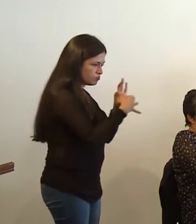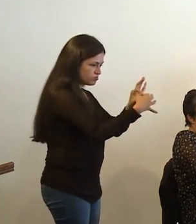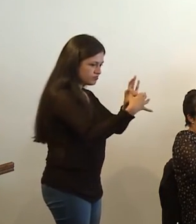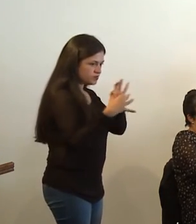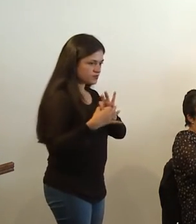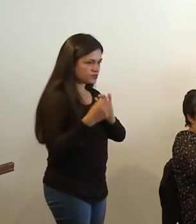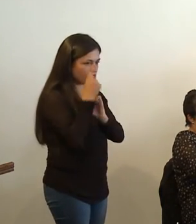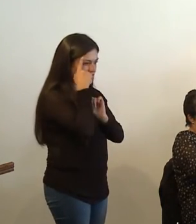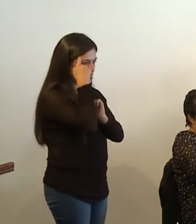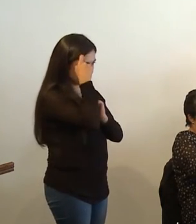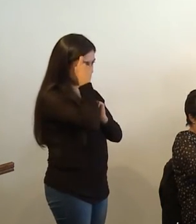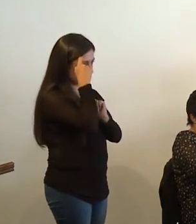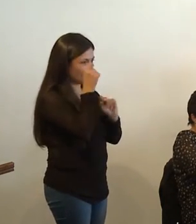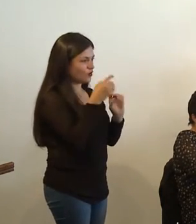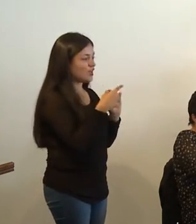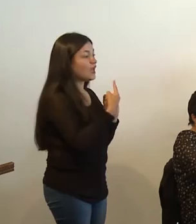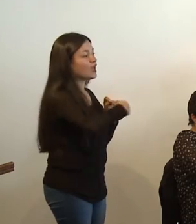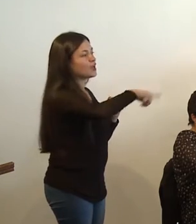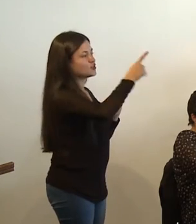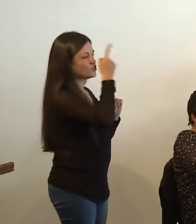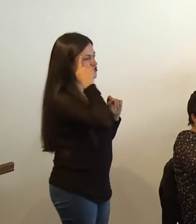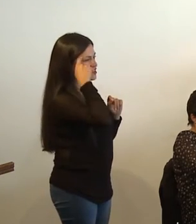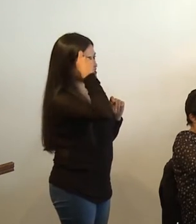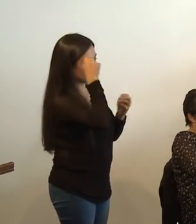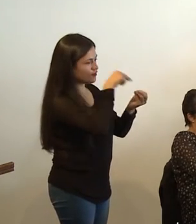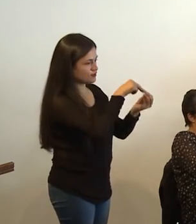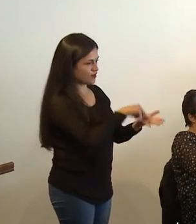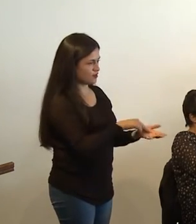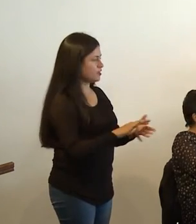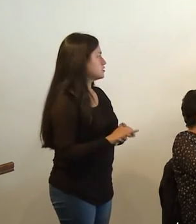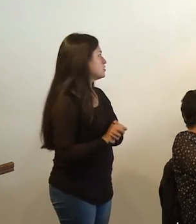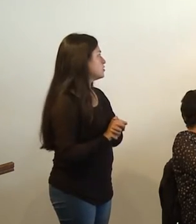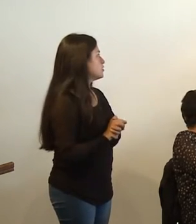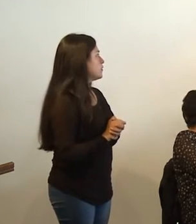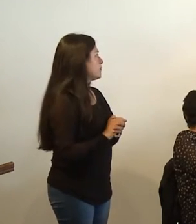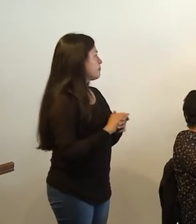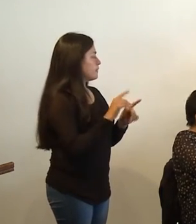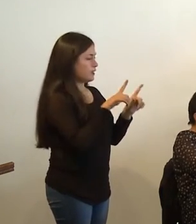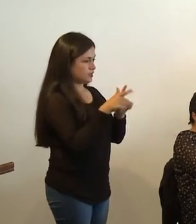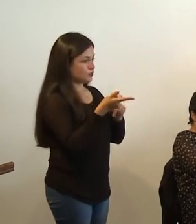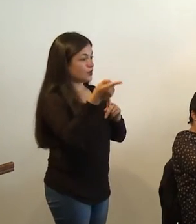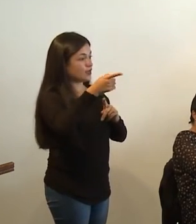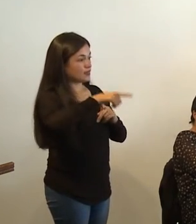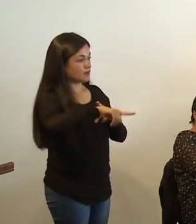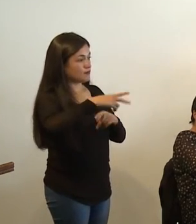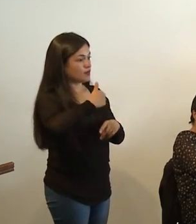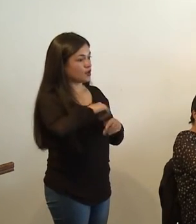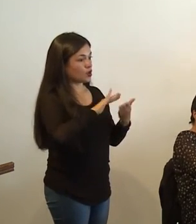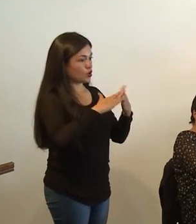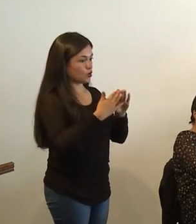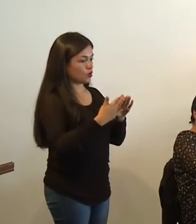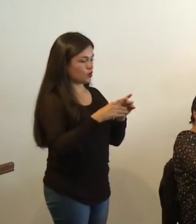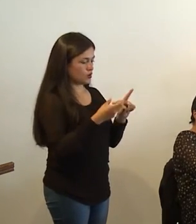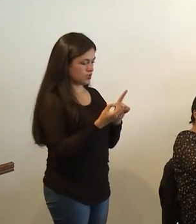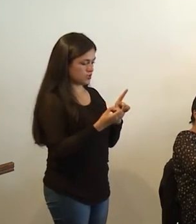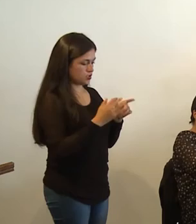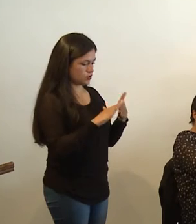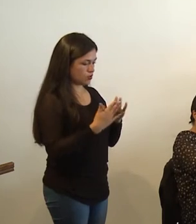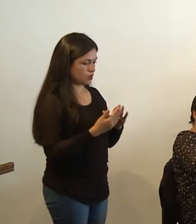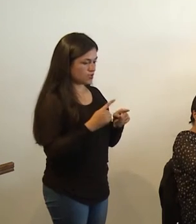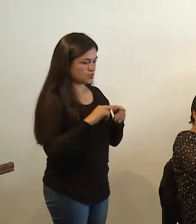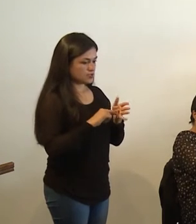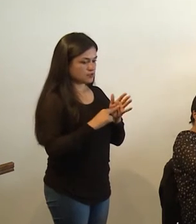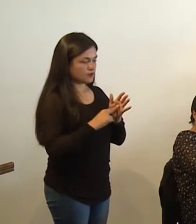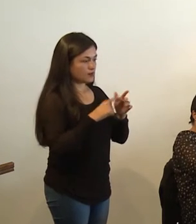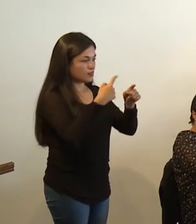desafíos, una palabra muy de la educación popular, esos desafíos del contexto. Y por otra parte, vamos a llamar comunitaria una serie de prácticas